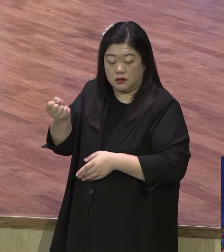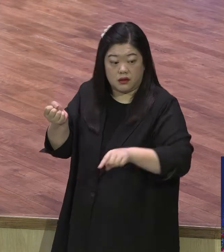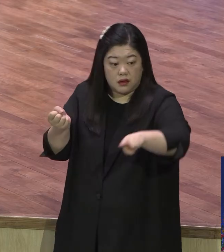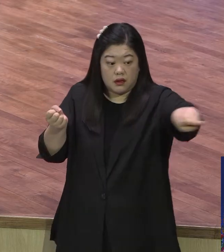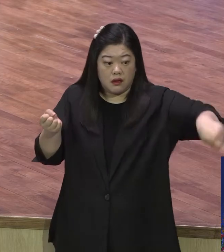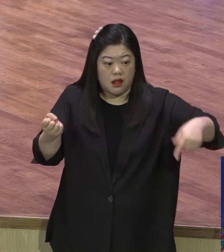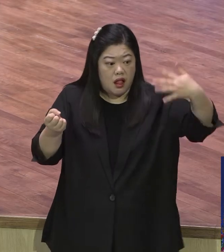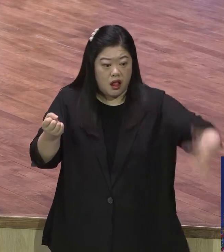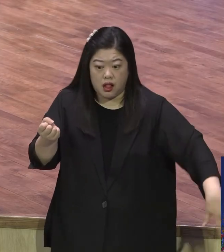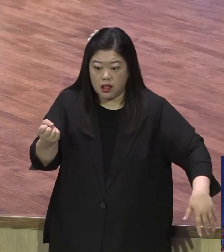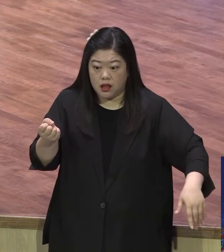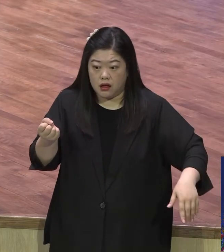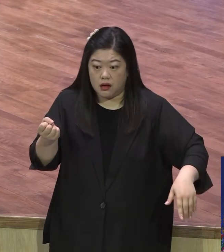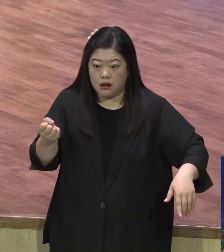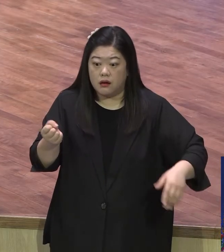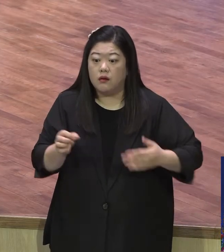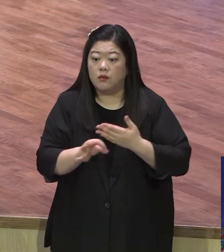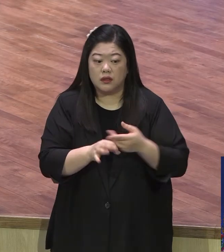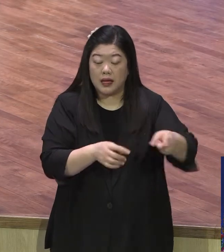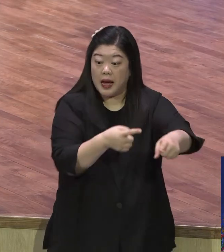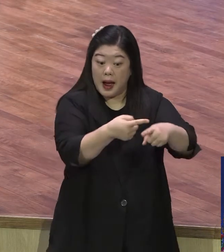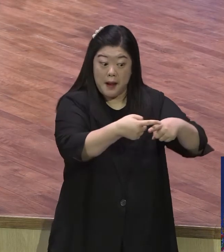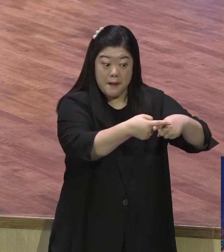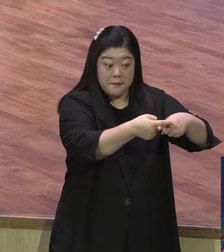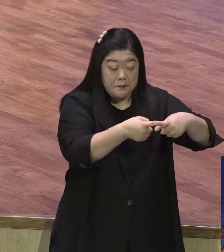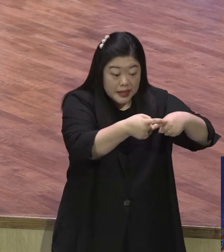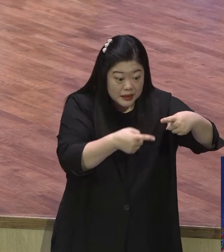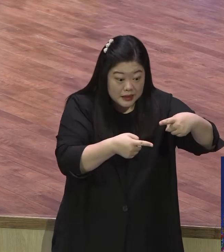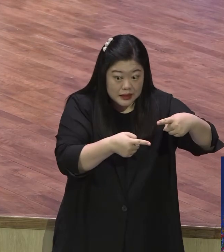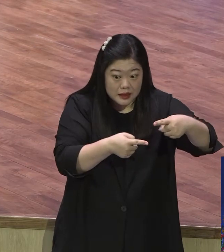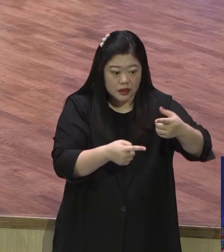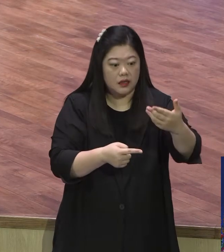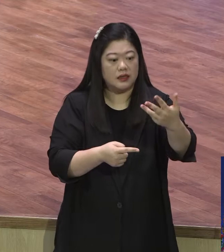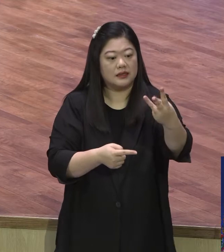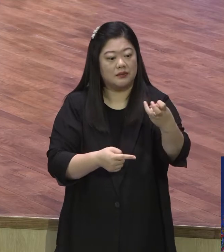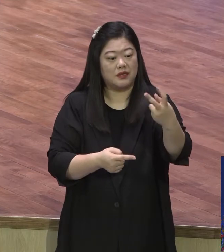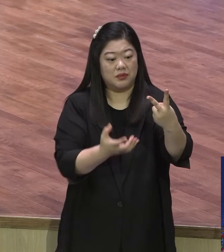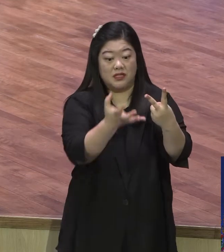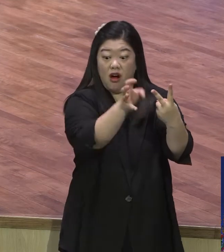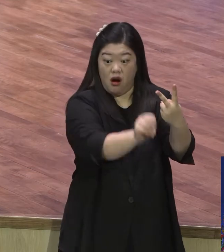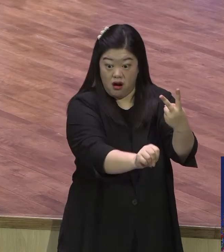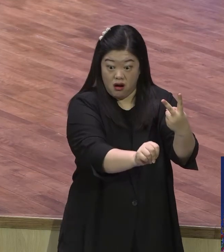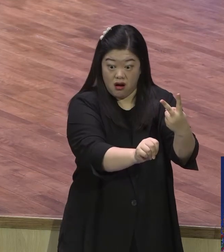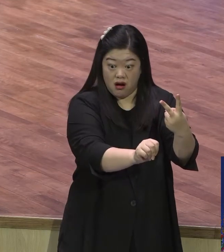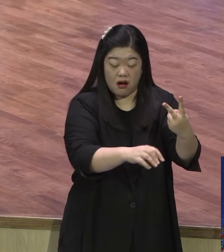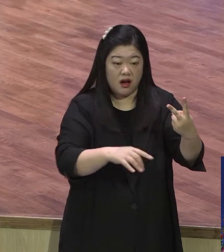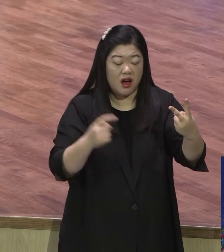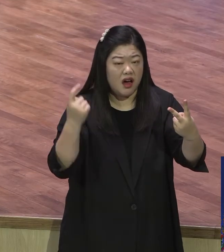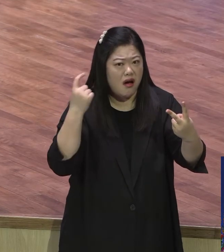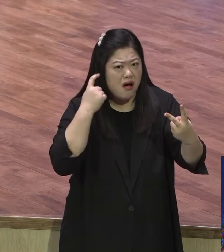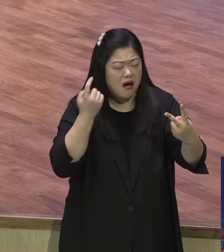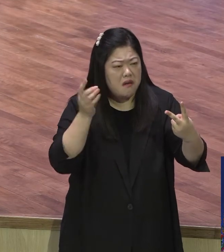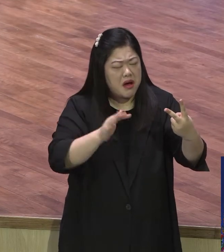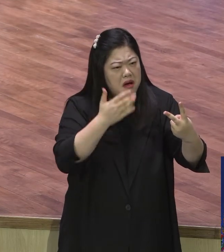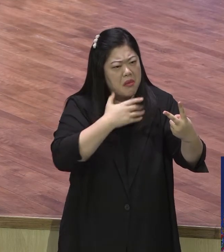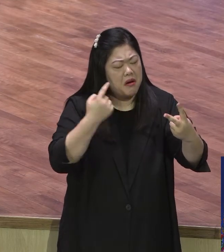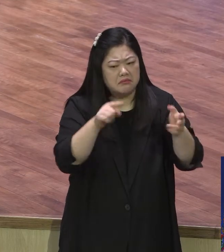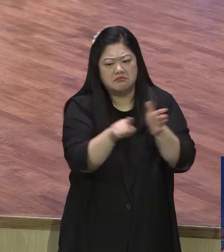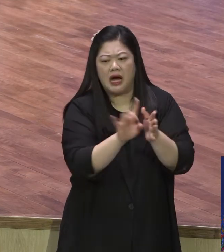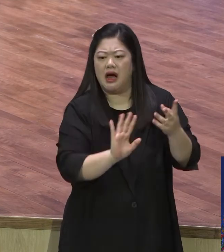반은 아예 듣지도 못했고 그 반 중에서 반이라 해도 우리가 듣고 있는 이 보금